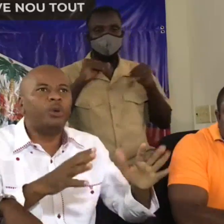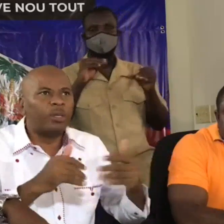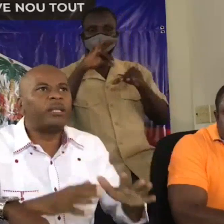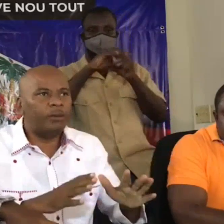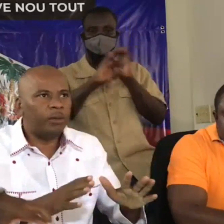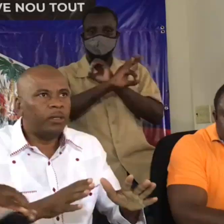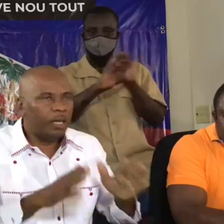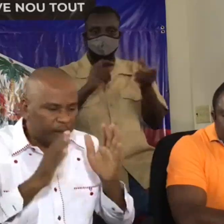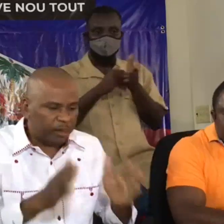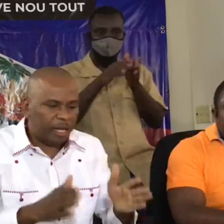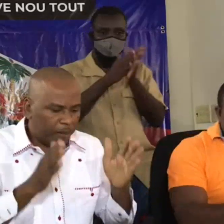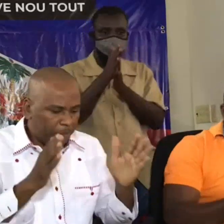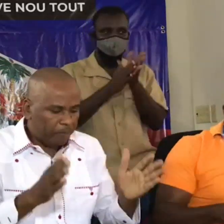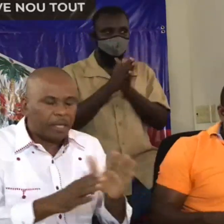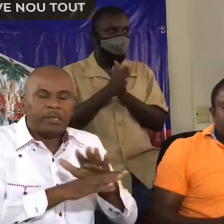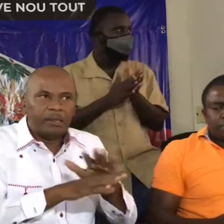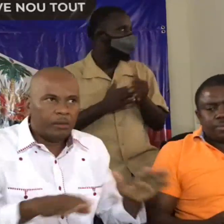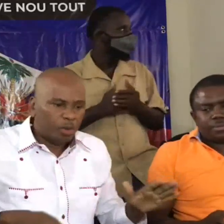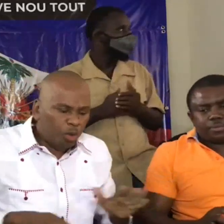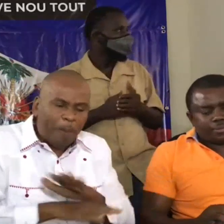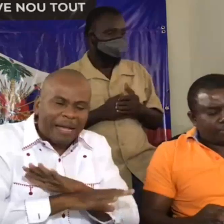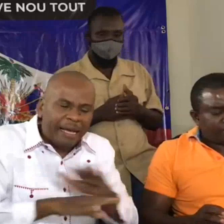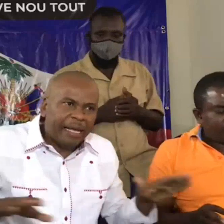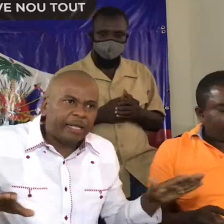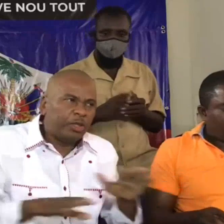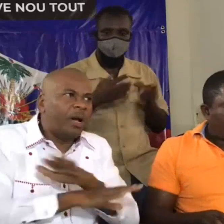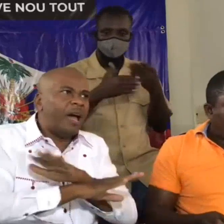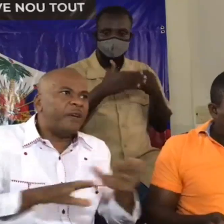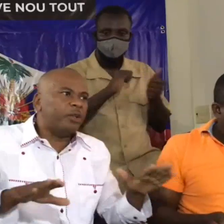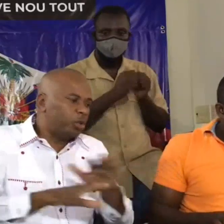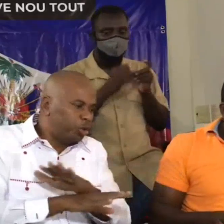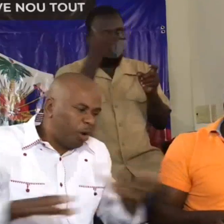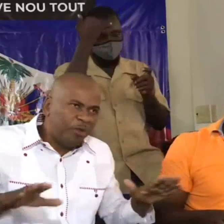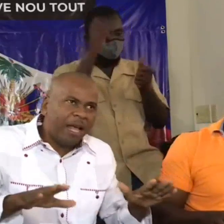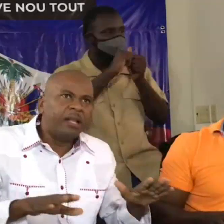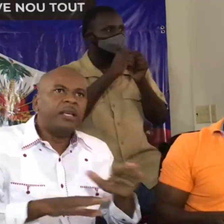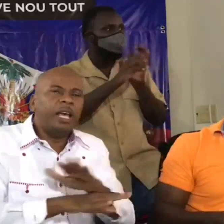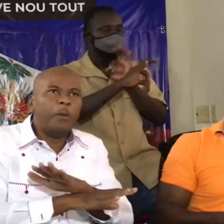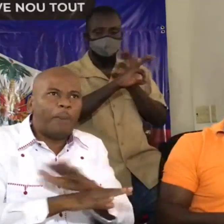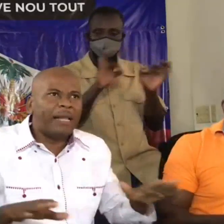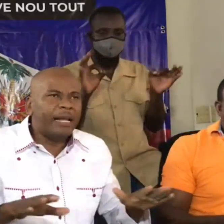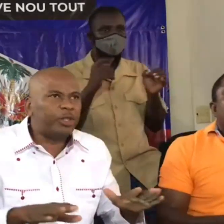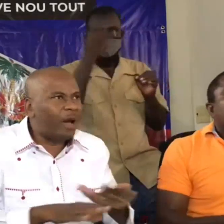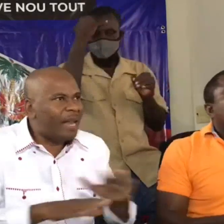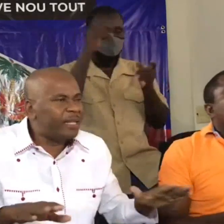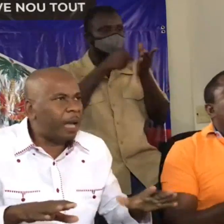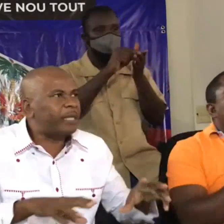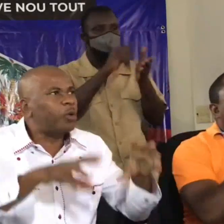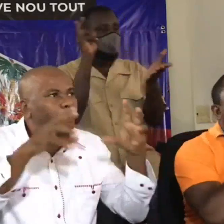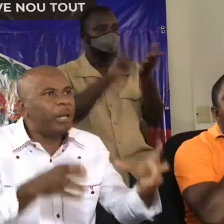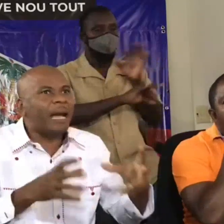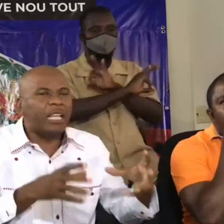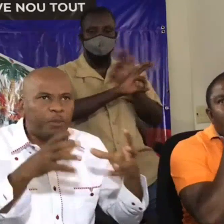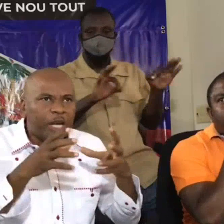San Kone ou contre l'IP. Nous pas dans l'élection avec Jovenel et sénateur. Nous pas dans l'élection avec Jovenel et nous pas dans l'élection Anessa